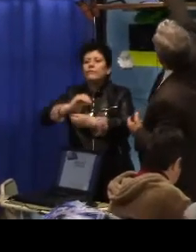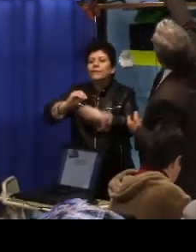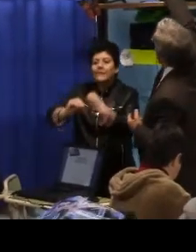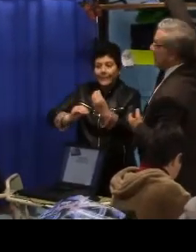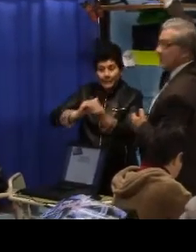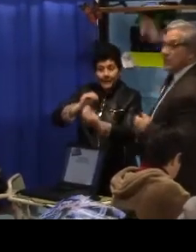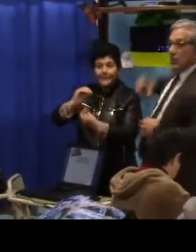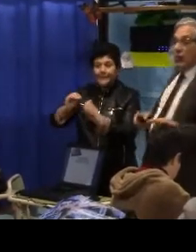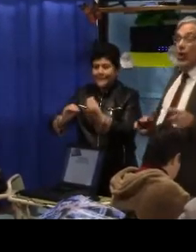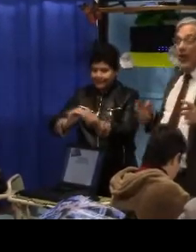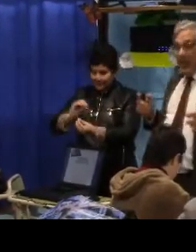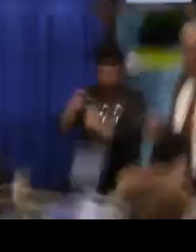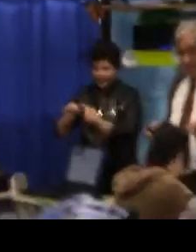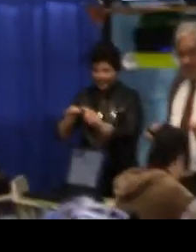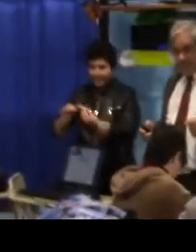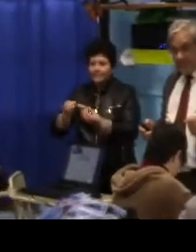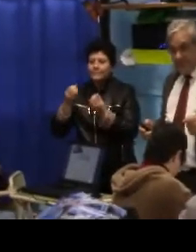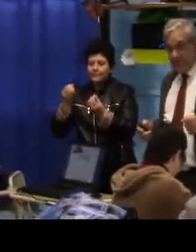Familia.